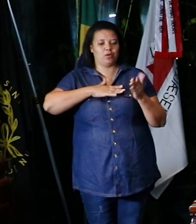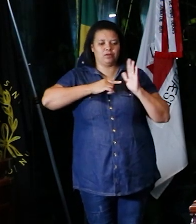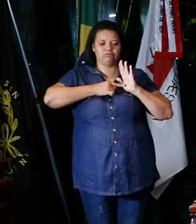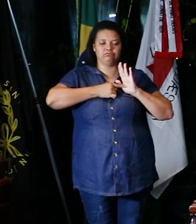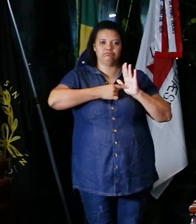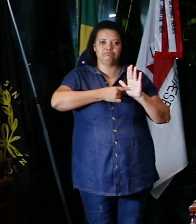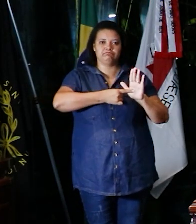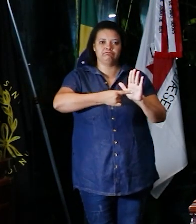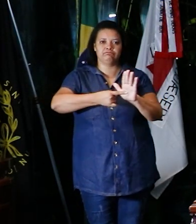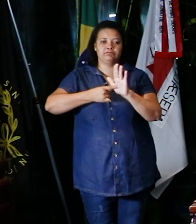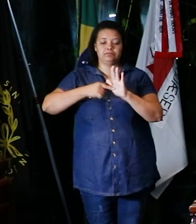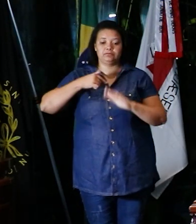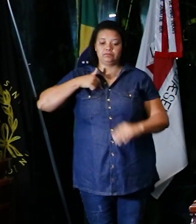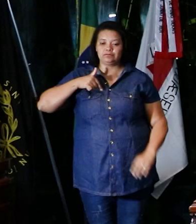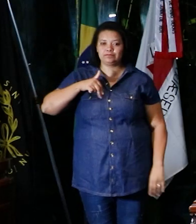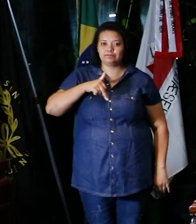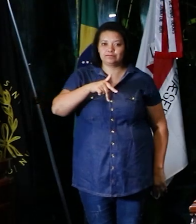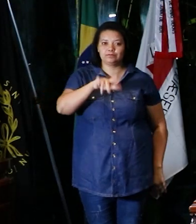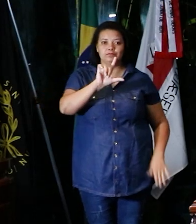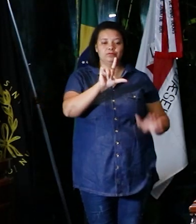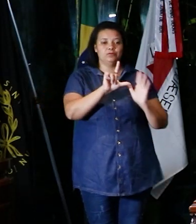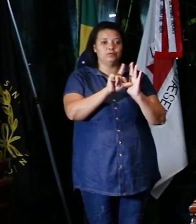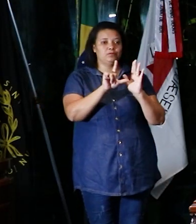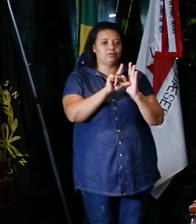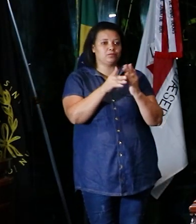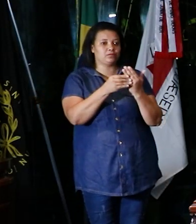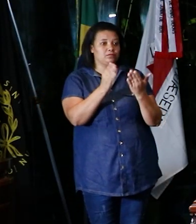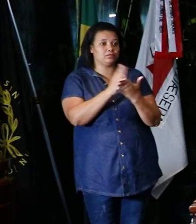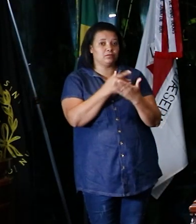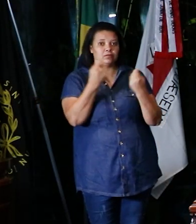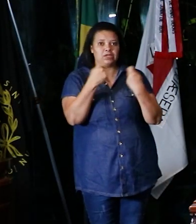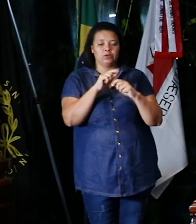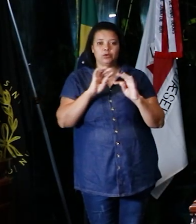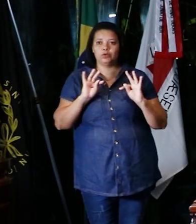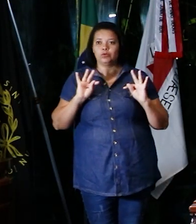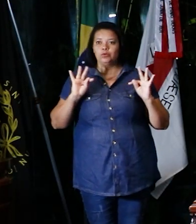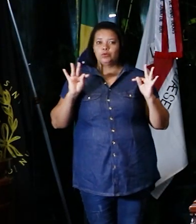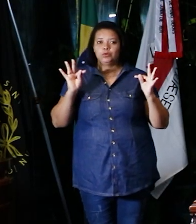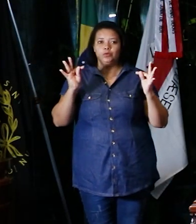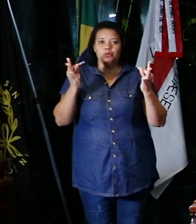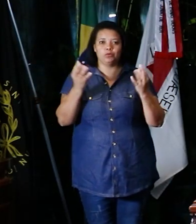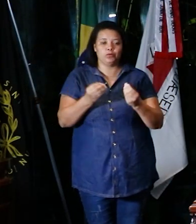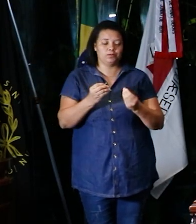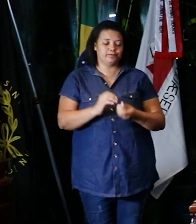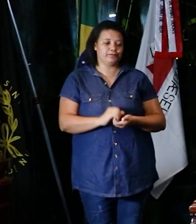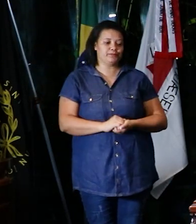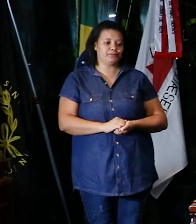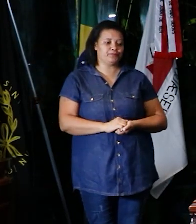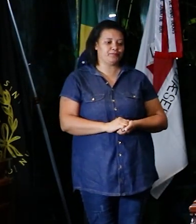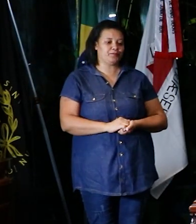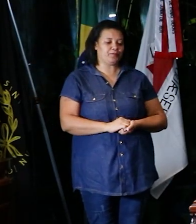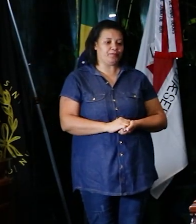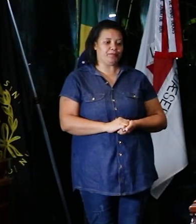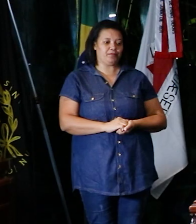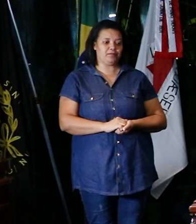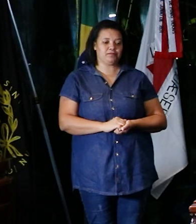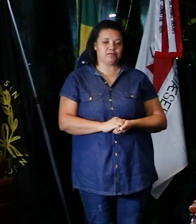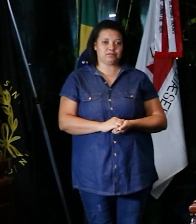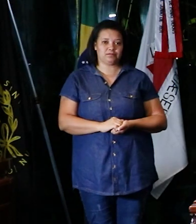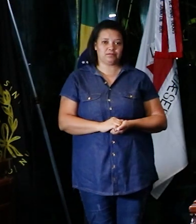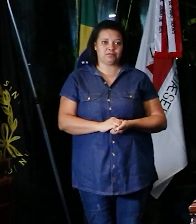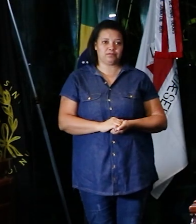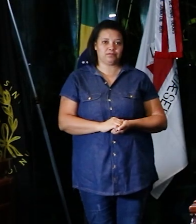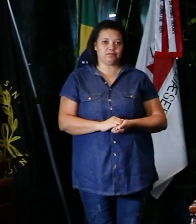cruamente nas livrarias. Preciso de todos. Então, eu queria dizer, eu termino